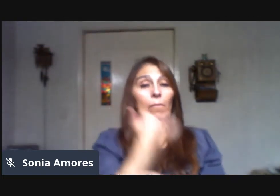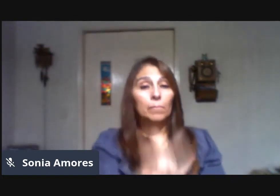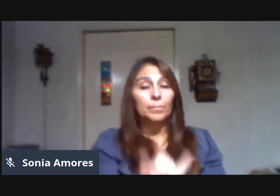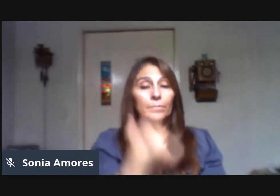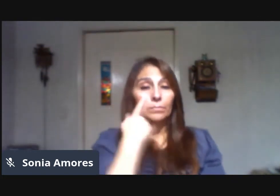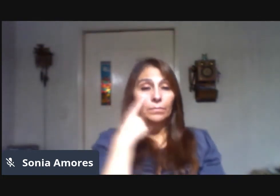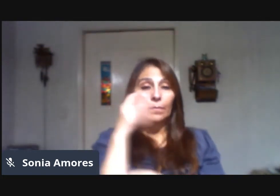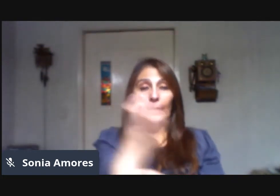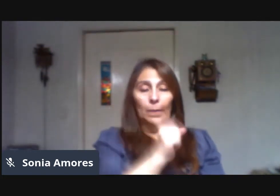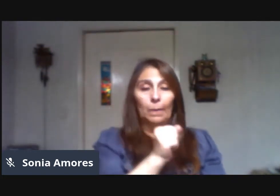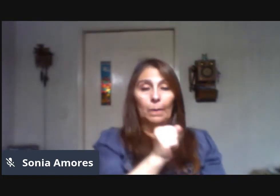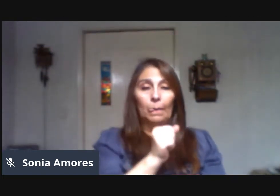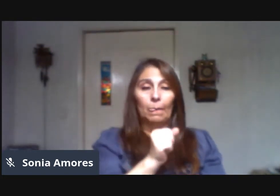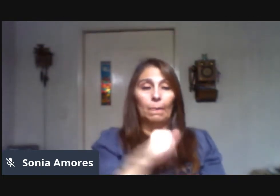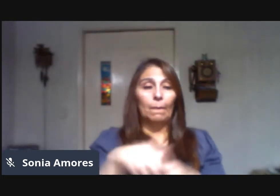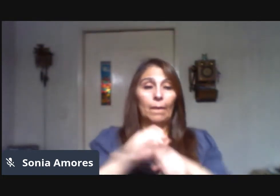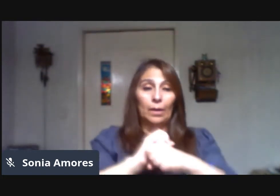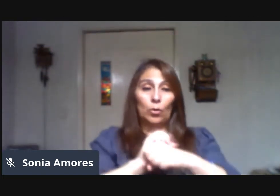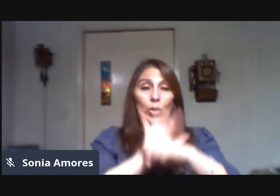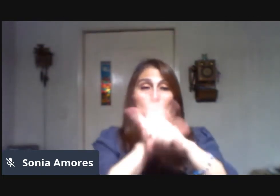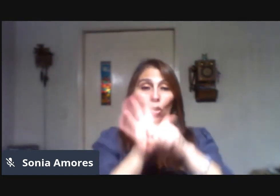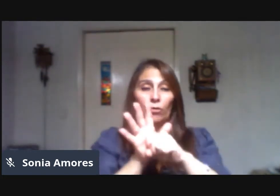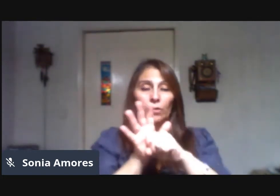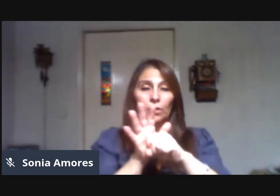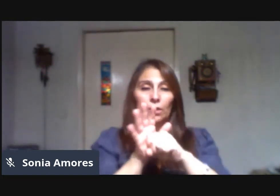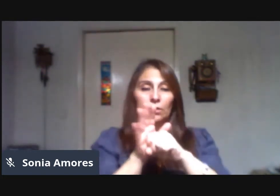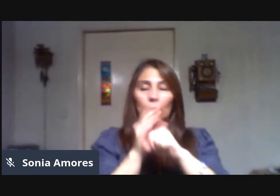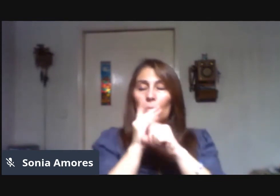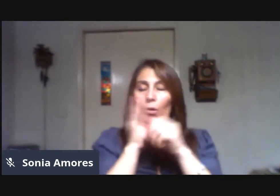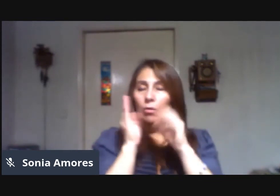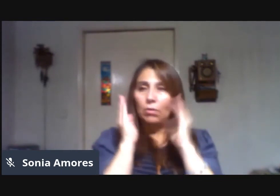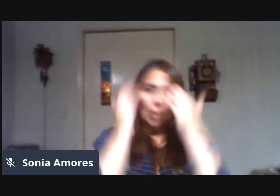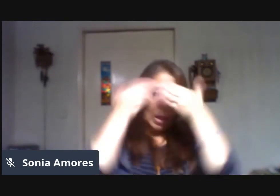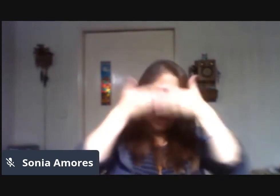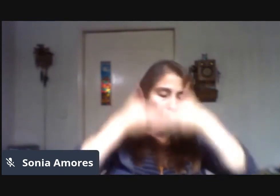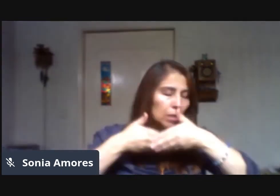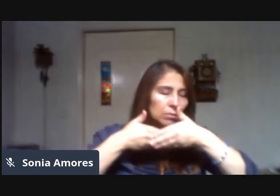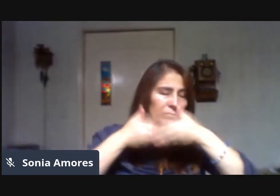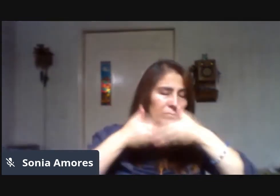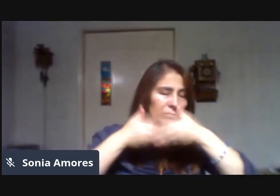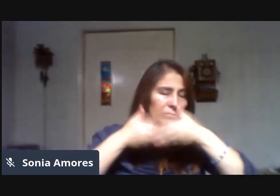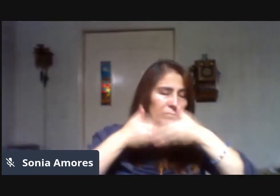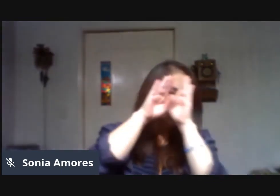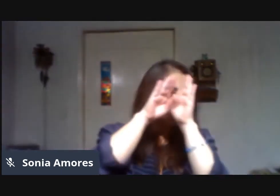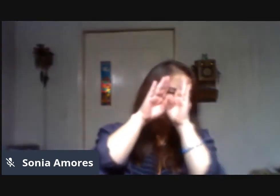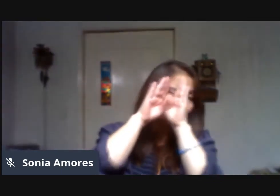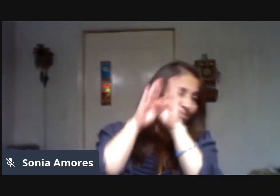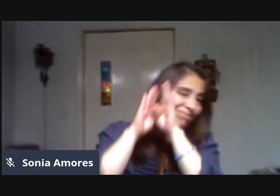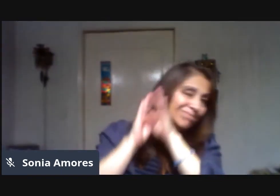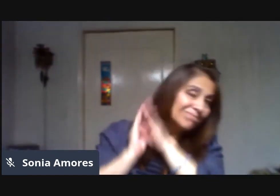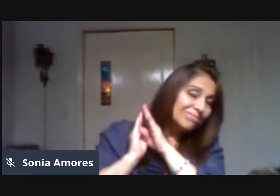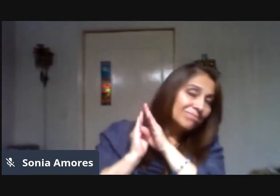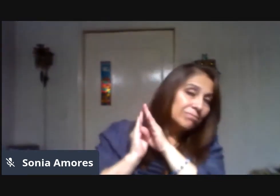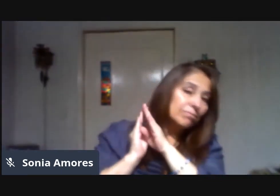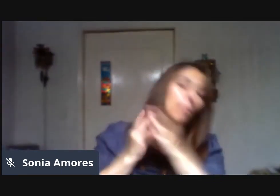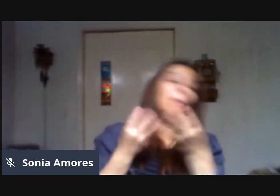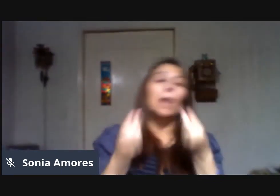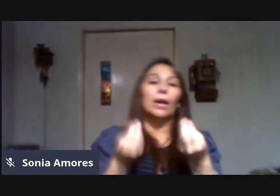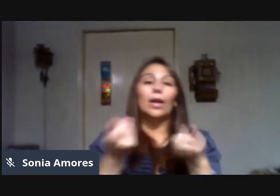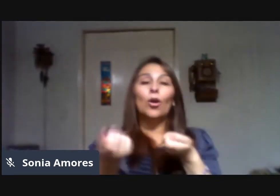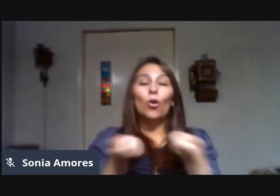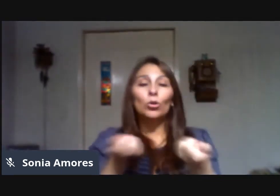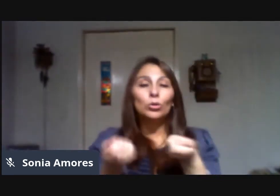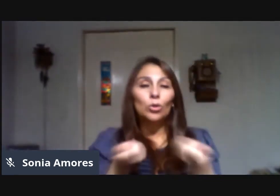que ha sido es un distractor, precisamente en el marco de la disputa geopolítica, para el control de